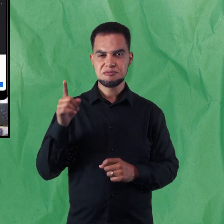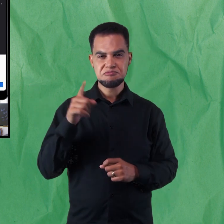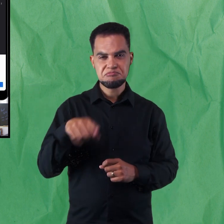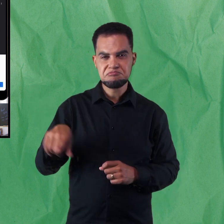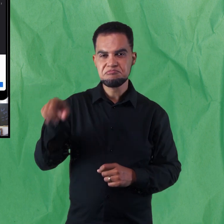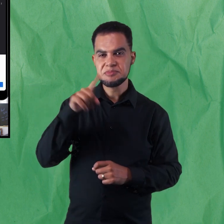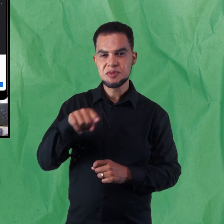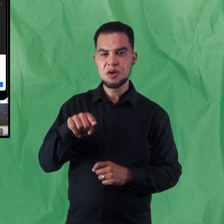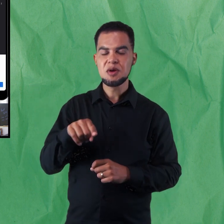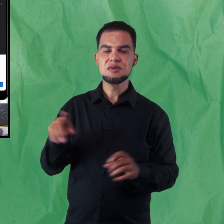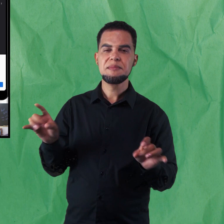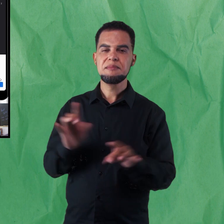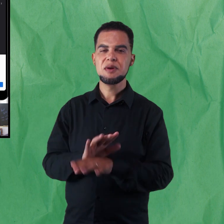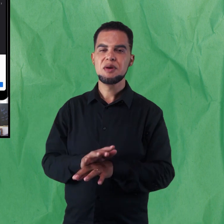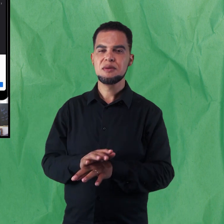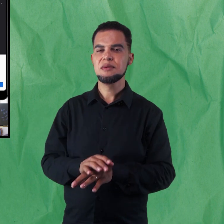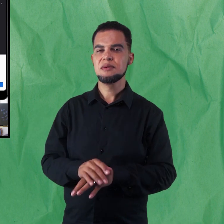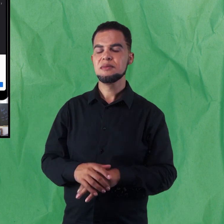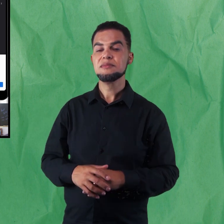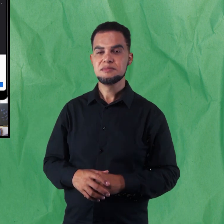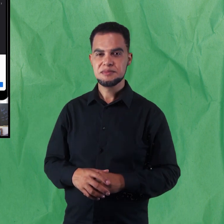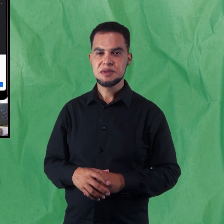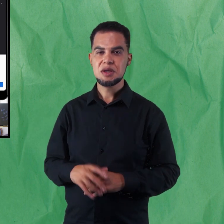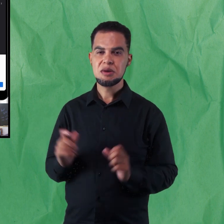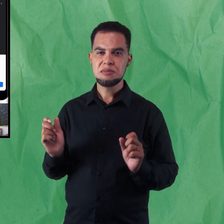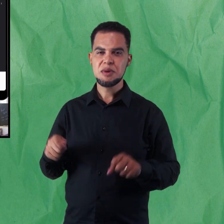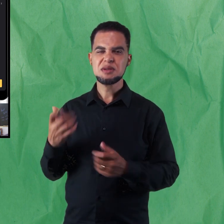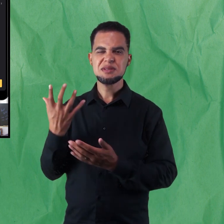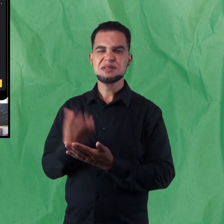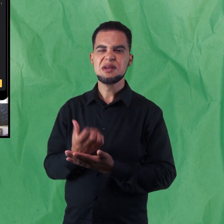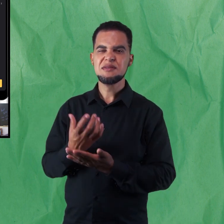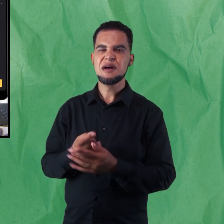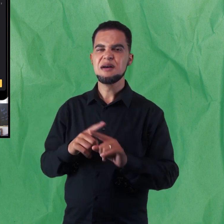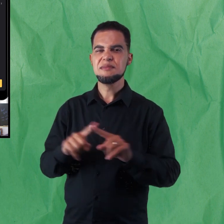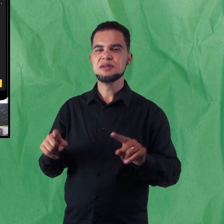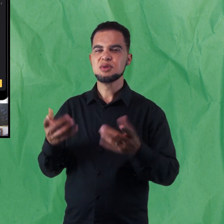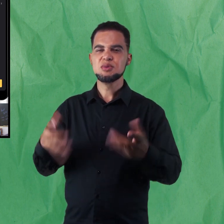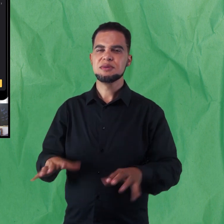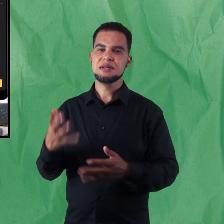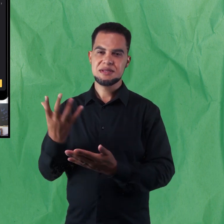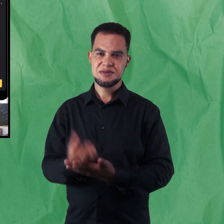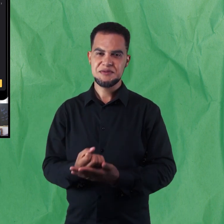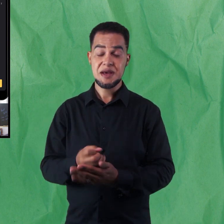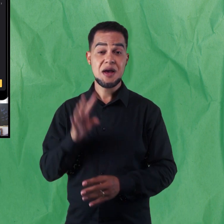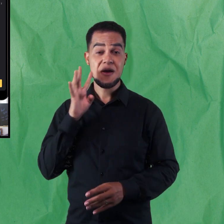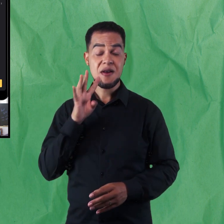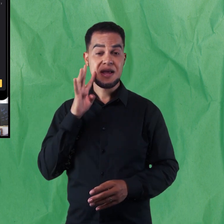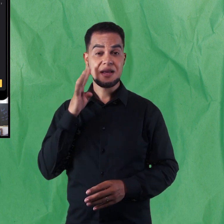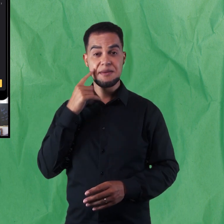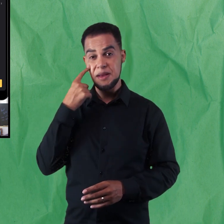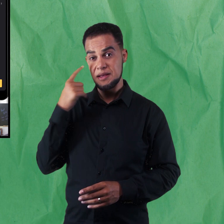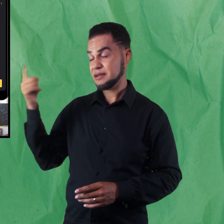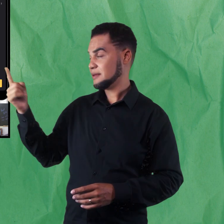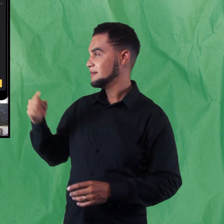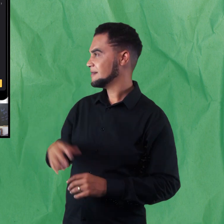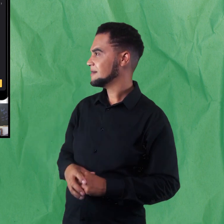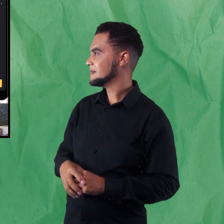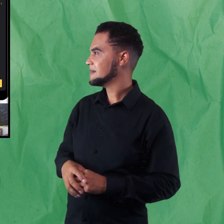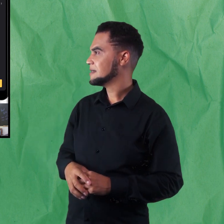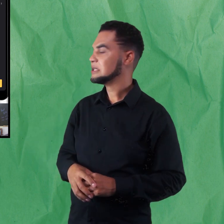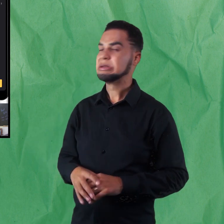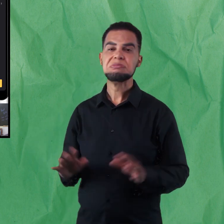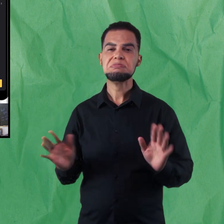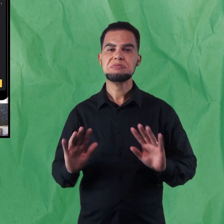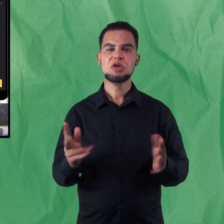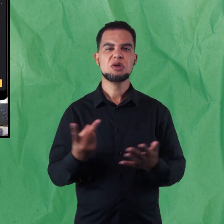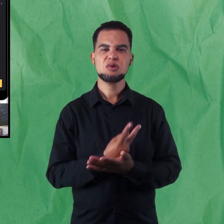Girou. Estamos logados. Né? Posso até salvar aqui se eu quiser, mas eu não quero salvar. E olha que bacana, pessoal. Né? Eu não